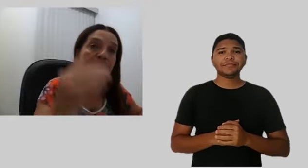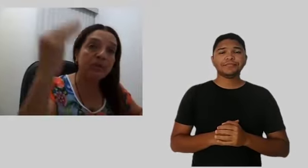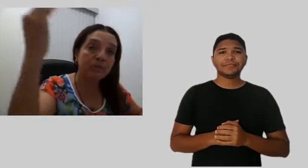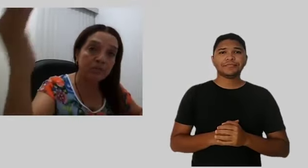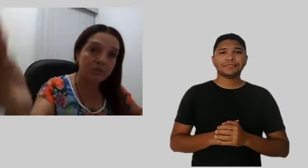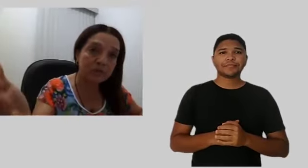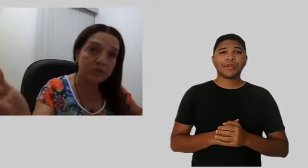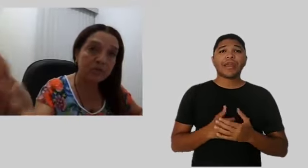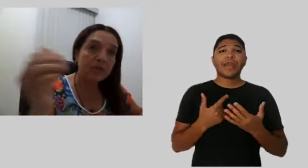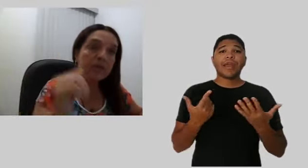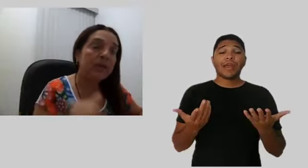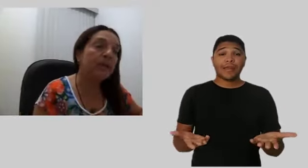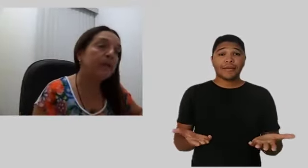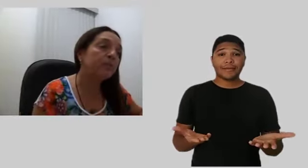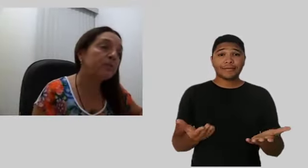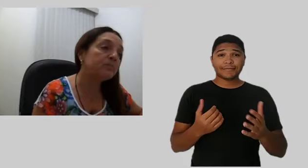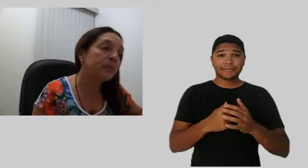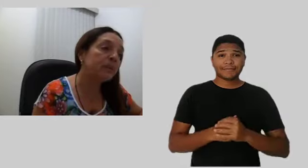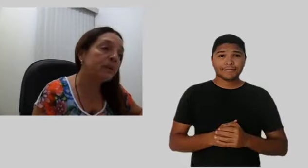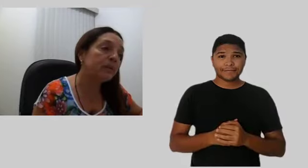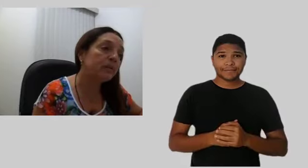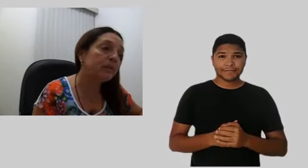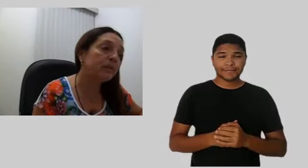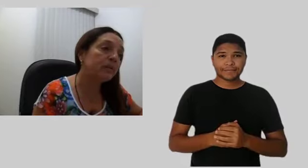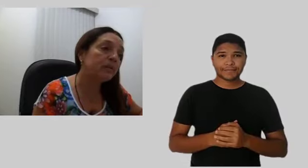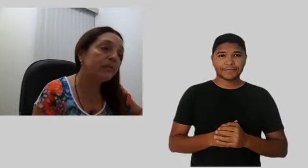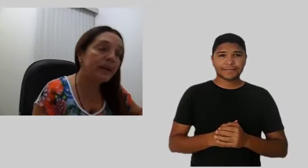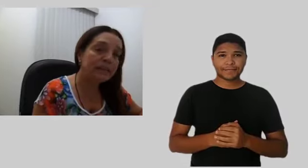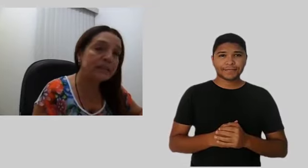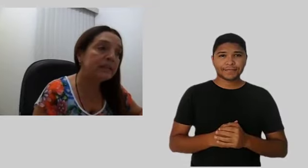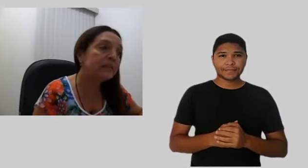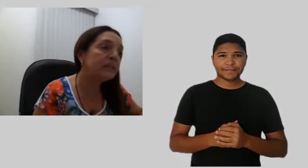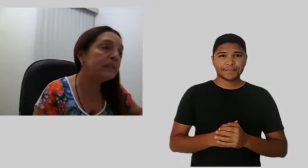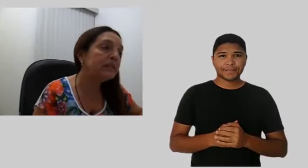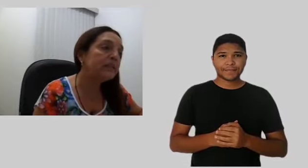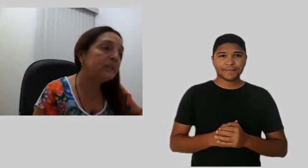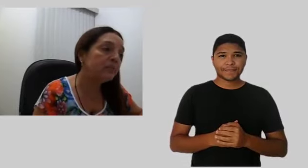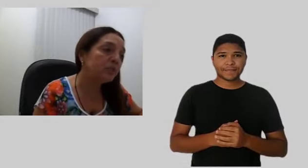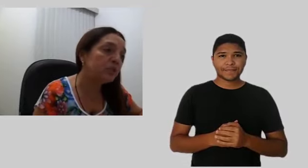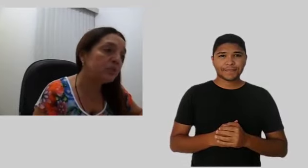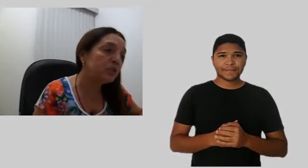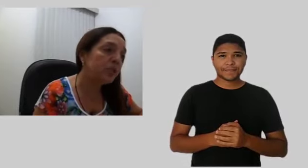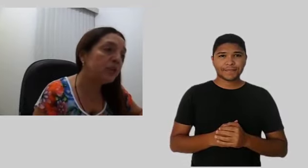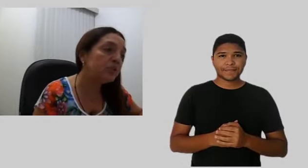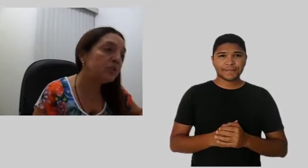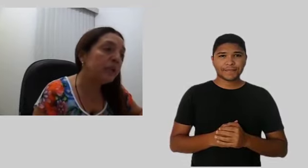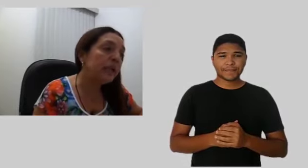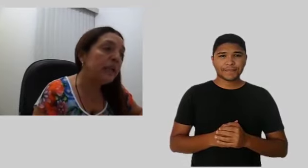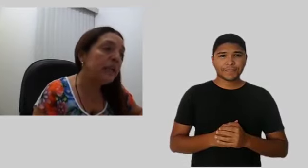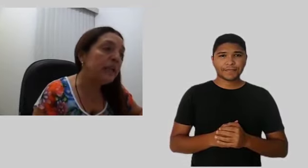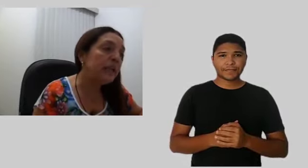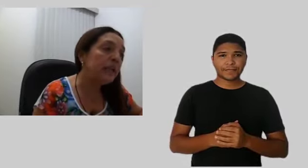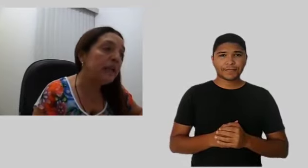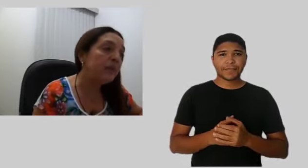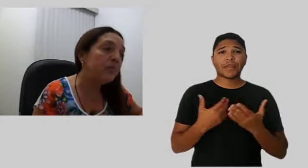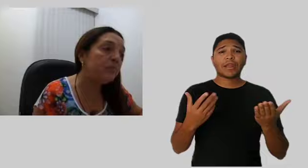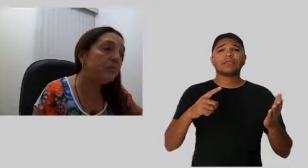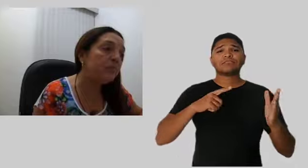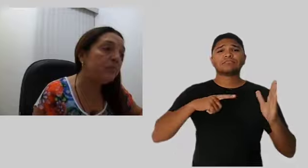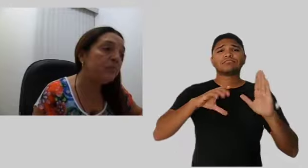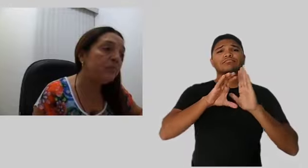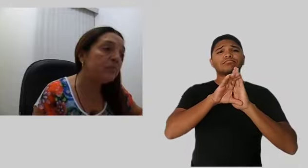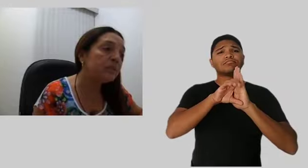que aponte para o próximo, a próxima fase, né? Que é o próximo estágio. Ele